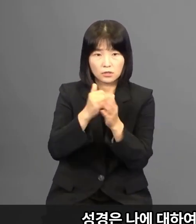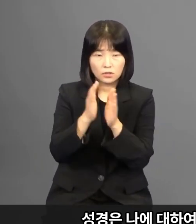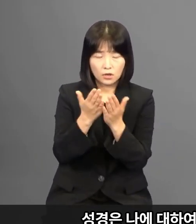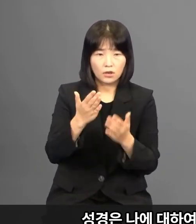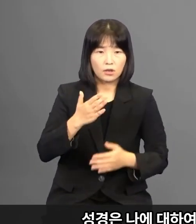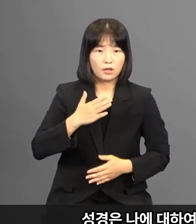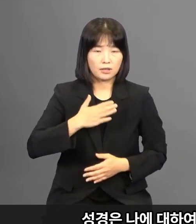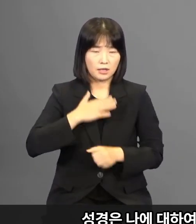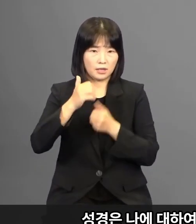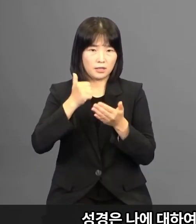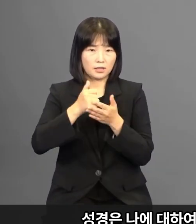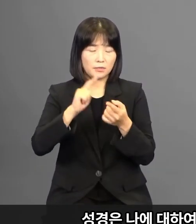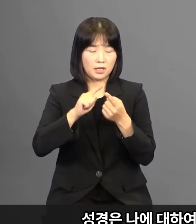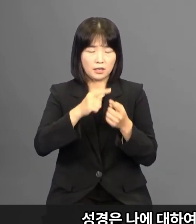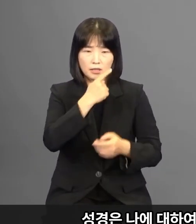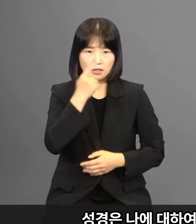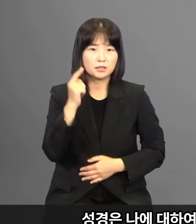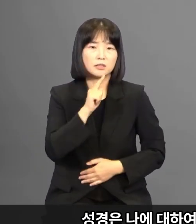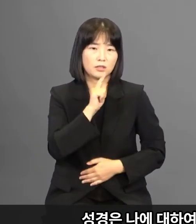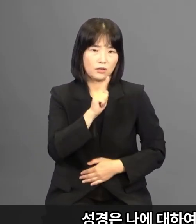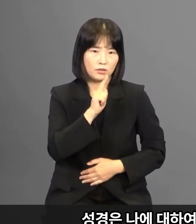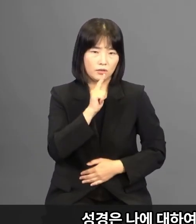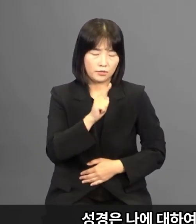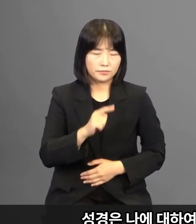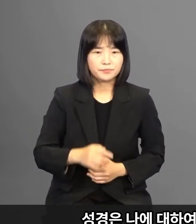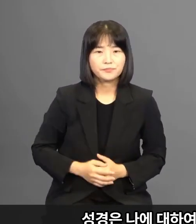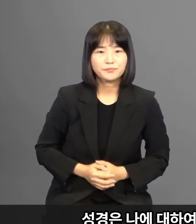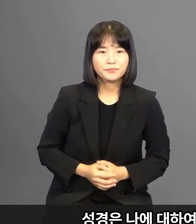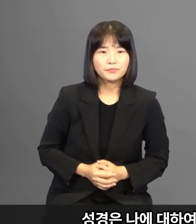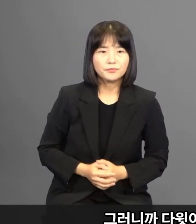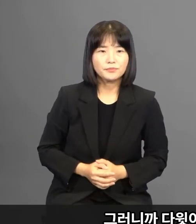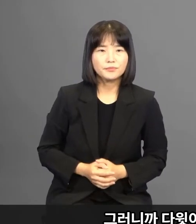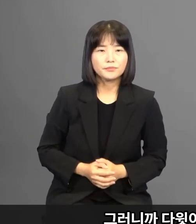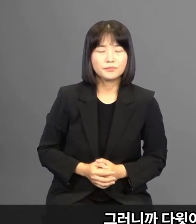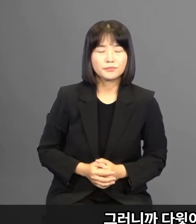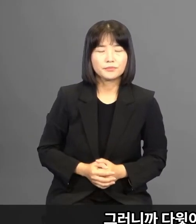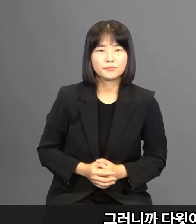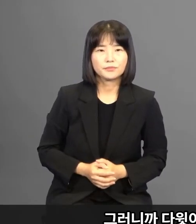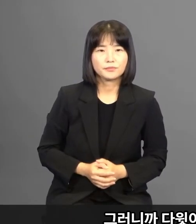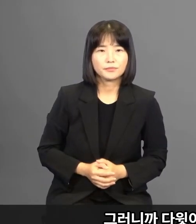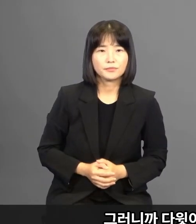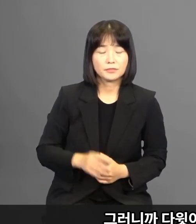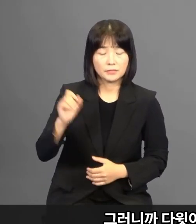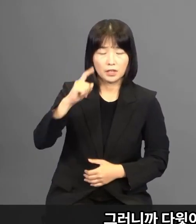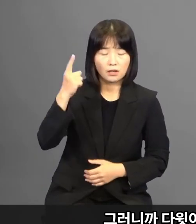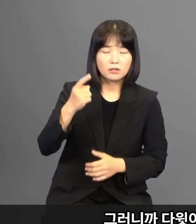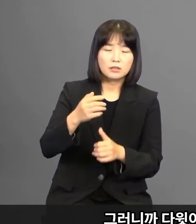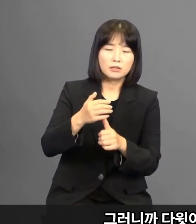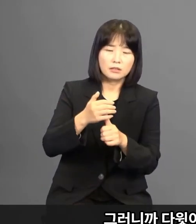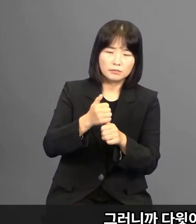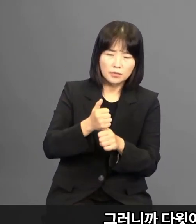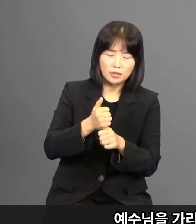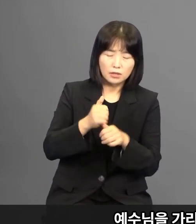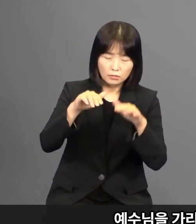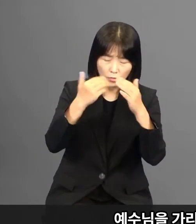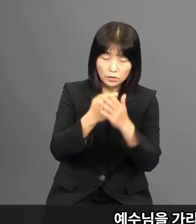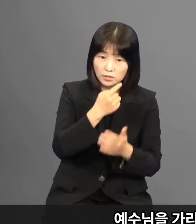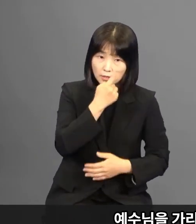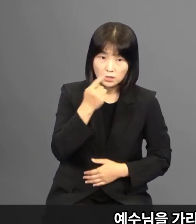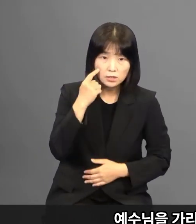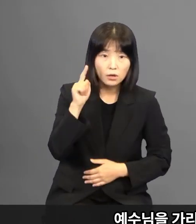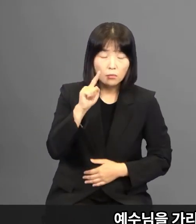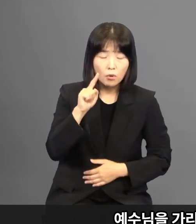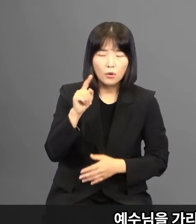나에 대하여 증언하고 있다라고 말씀합니다. 자, 그러니까 다윗이 붙잡았던 모든 이 증거들은